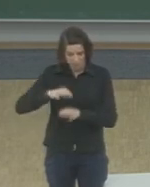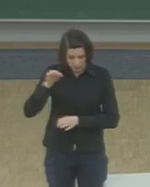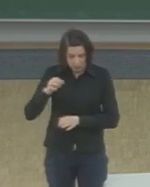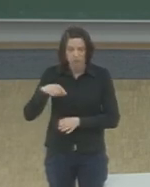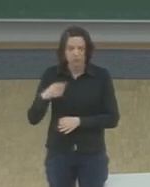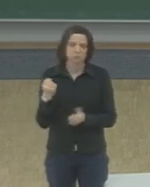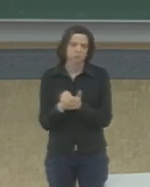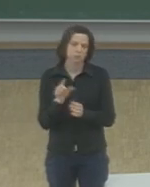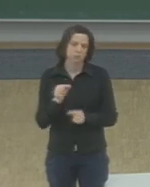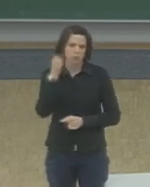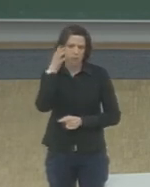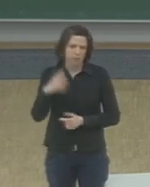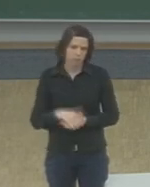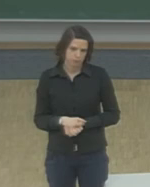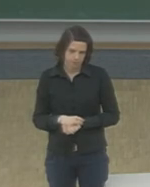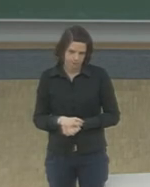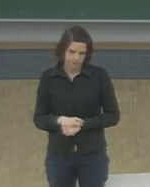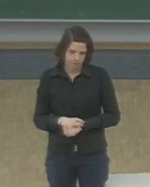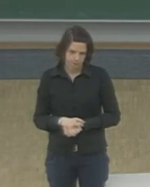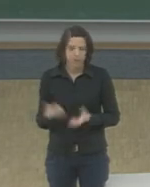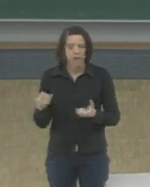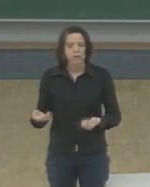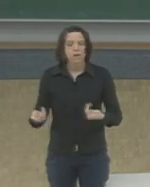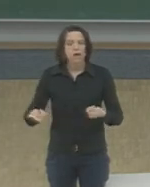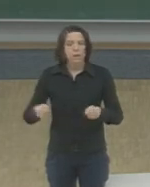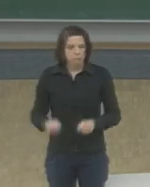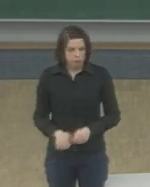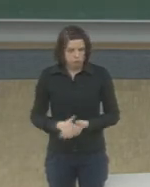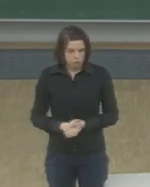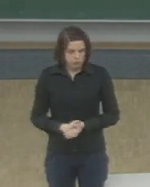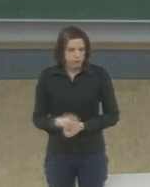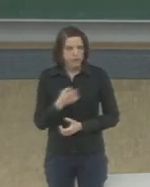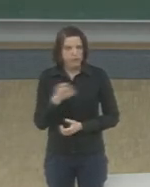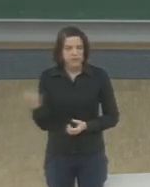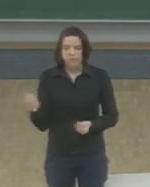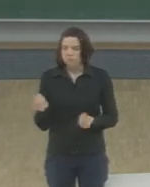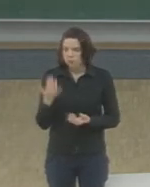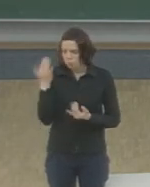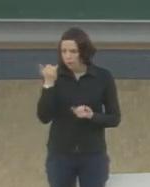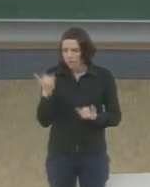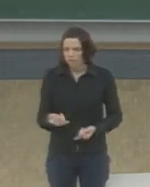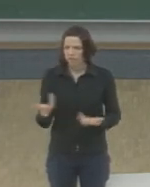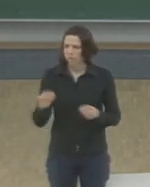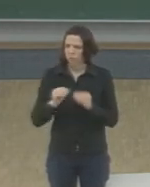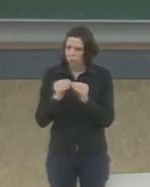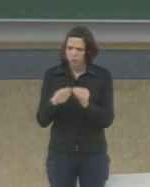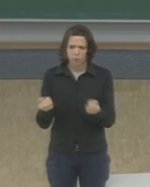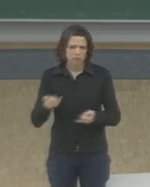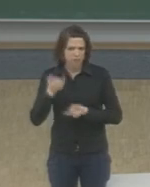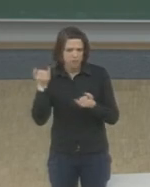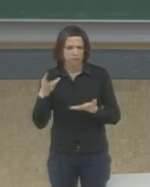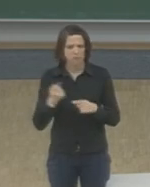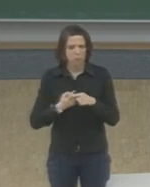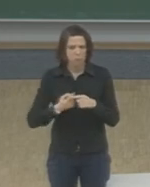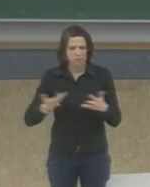lässt. Ich komme zum Schluss. Sie könnten nun geneigt sein zu fragen, wo bleibt das Konstruktive oder wo